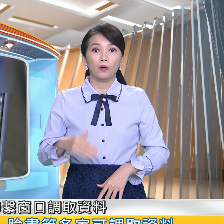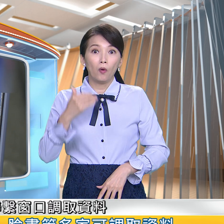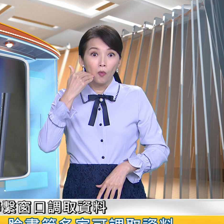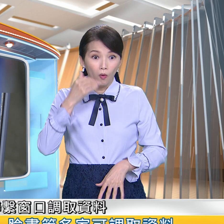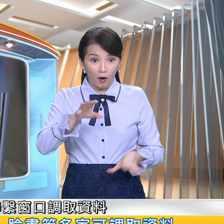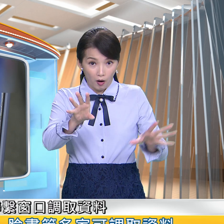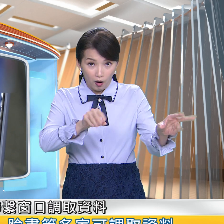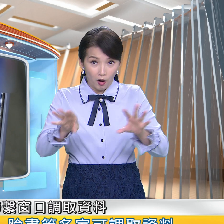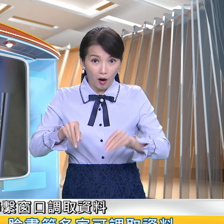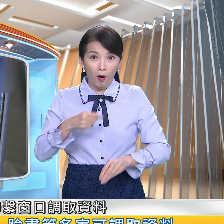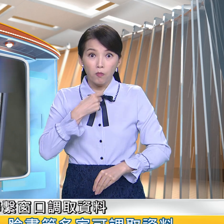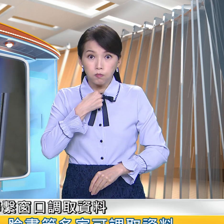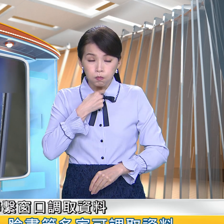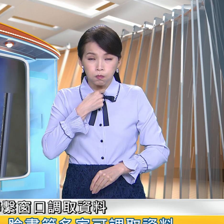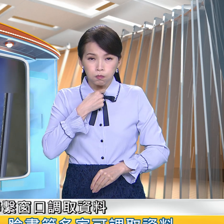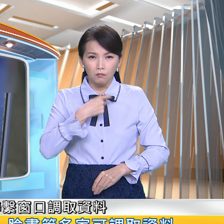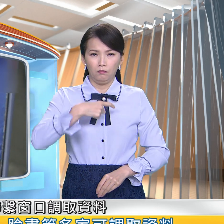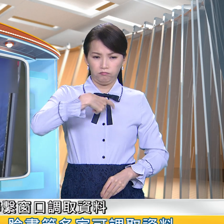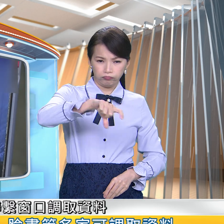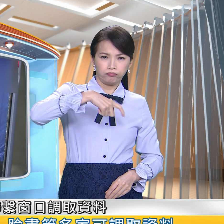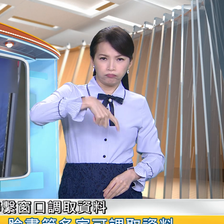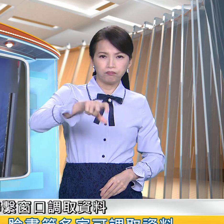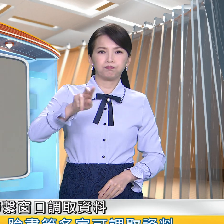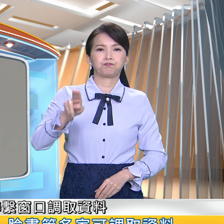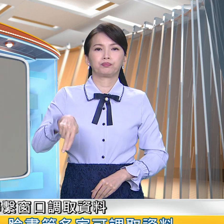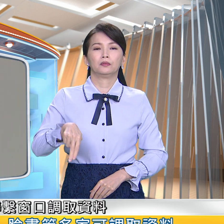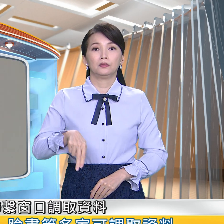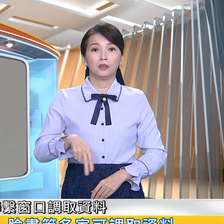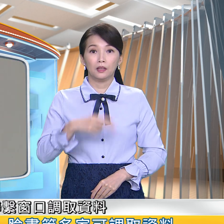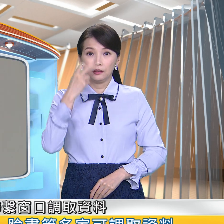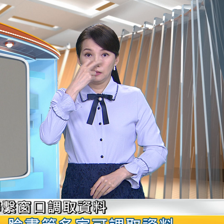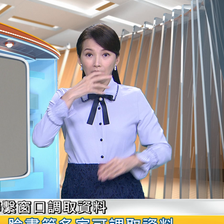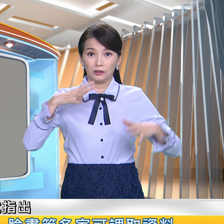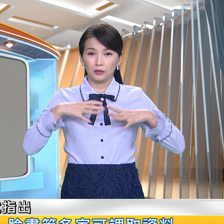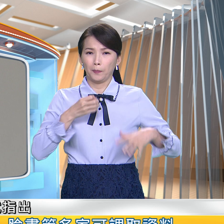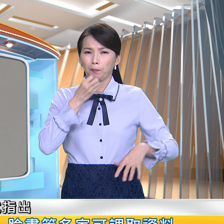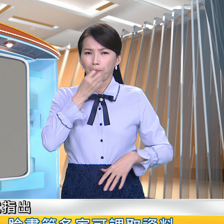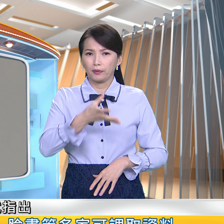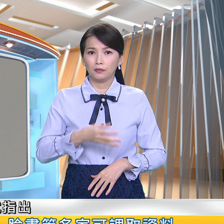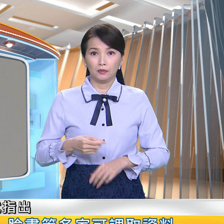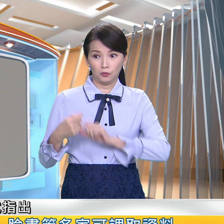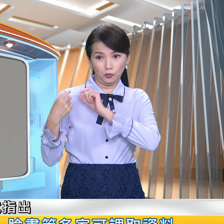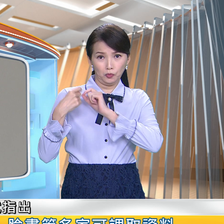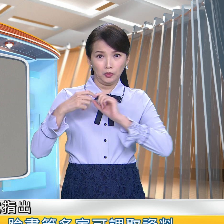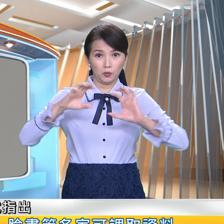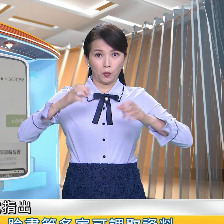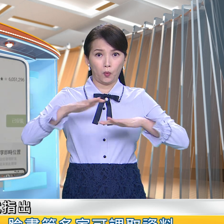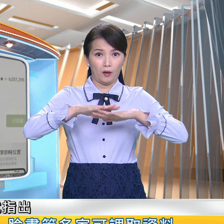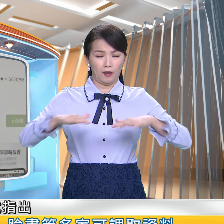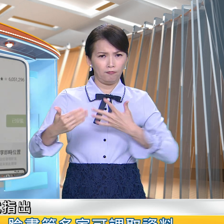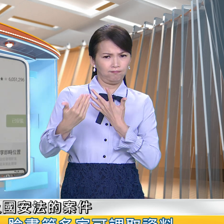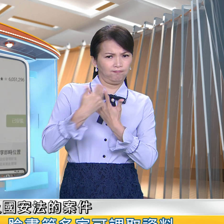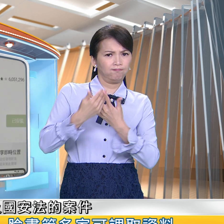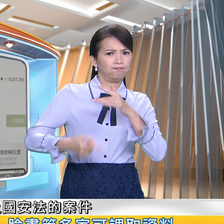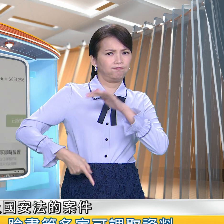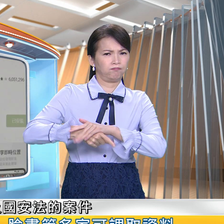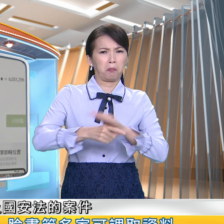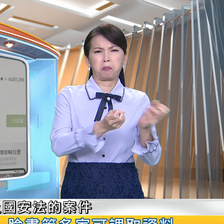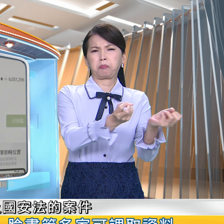以透过统一联系窗口调取资料。不过有检察官就指出，近期有多起涉